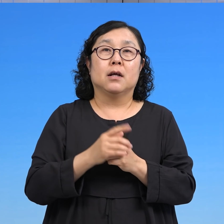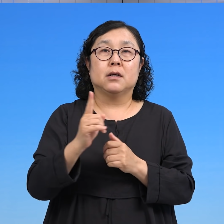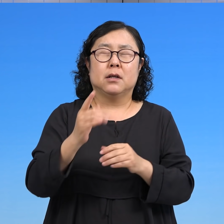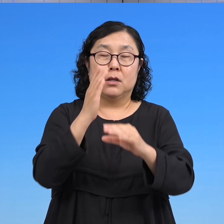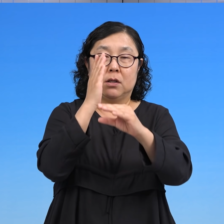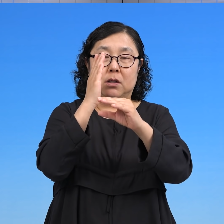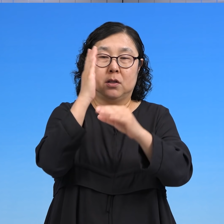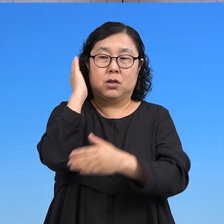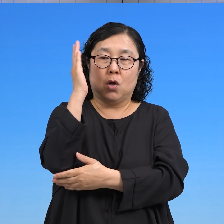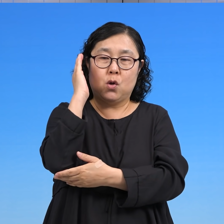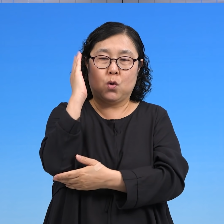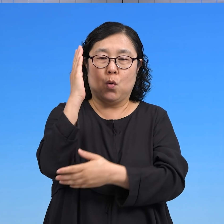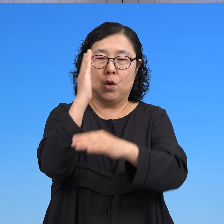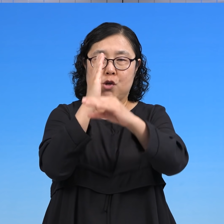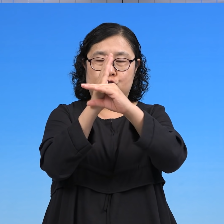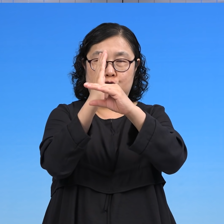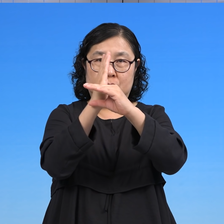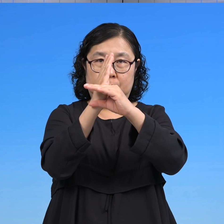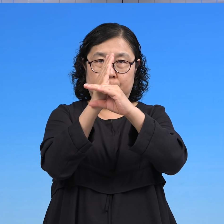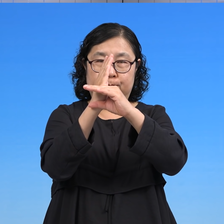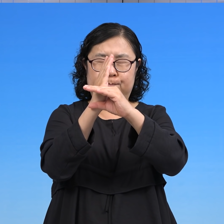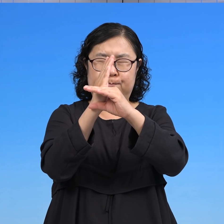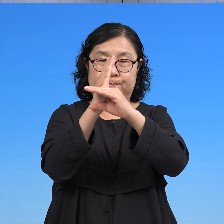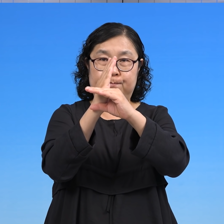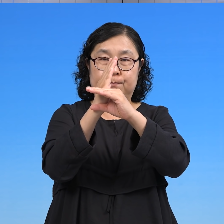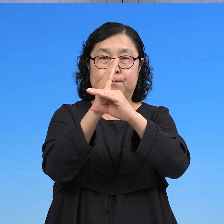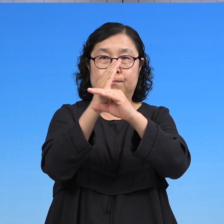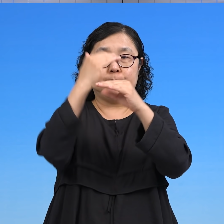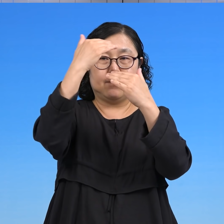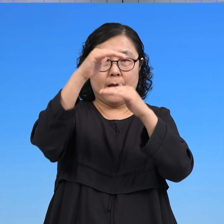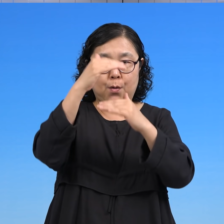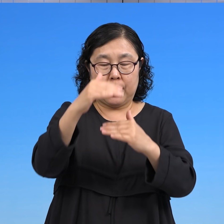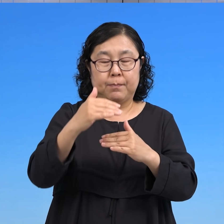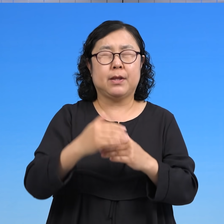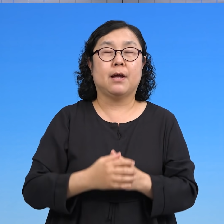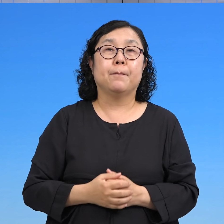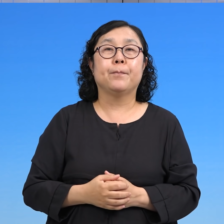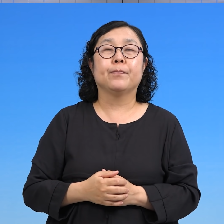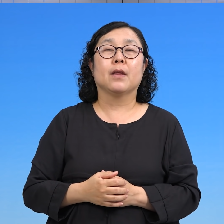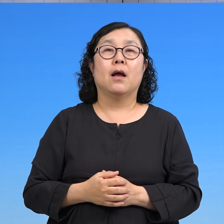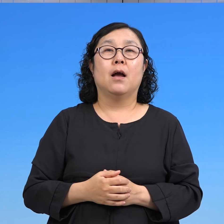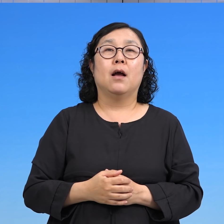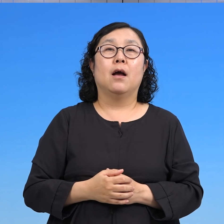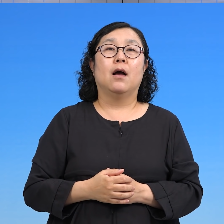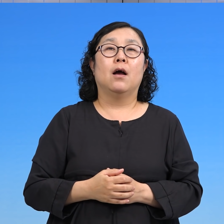설교의 핵심 포인트에 또 가정회복의 대안이라고 제시하려고 합니다. 이게 무슨 말이냐?